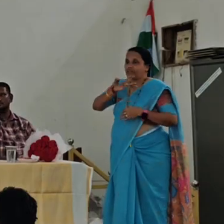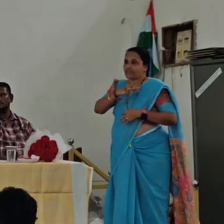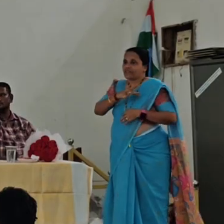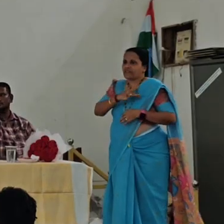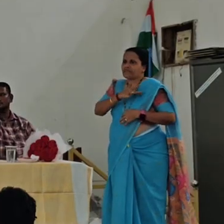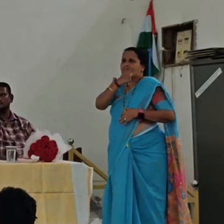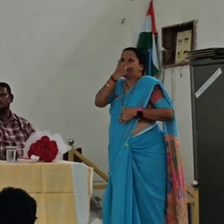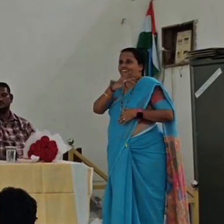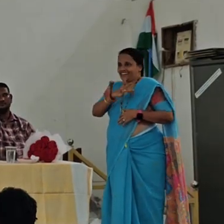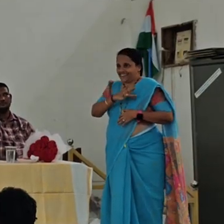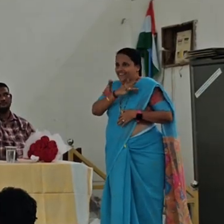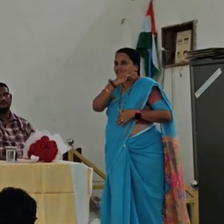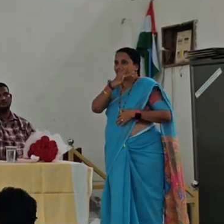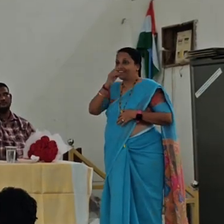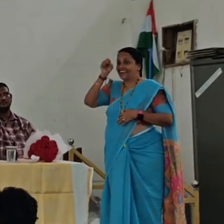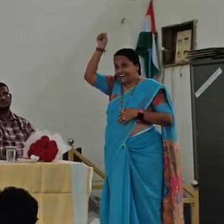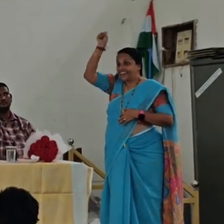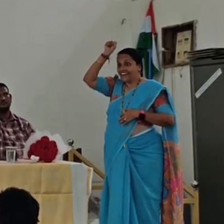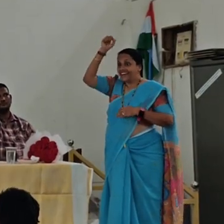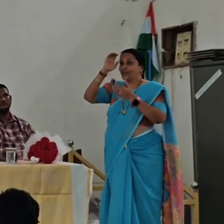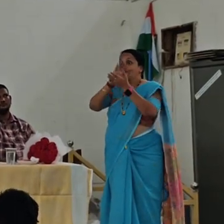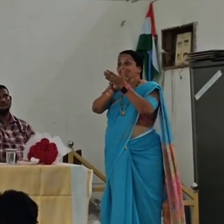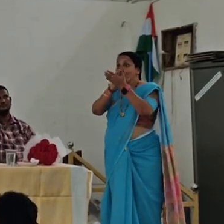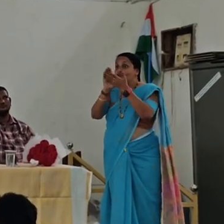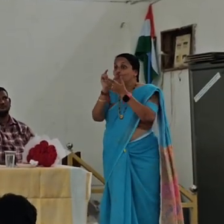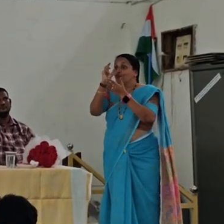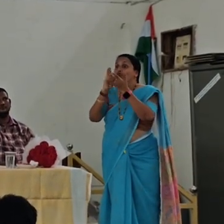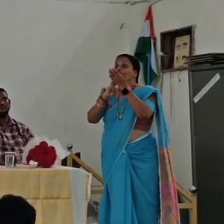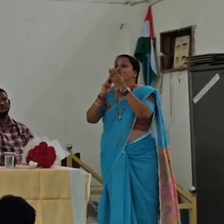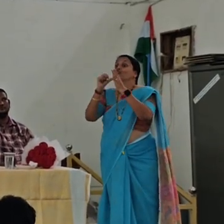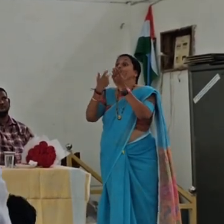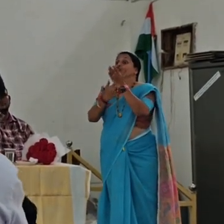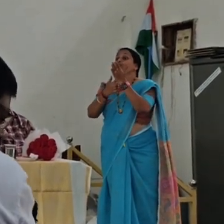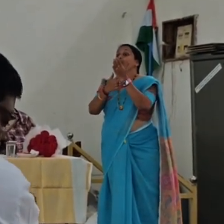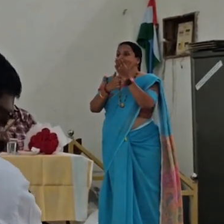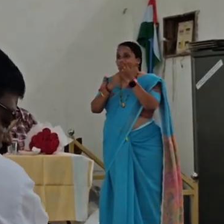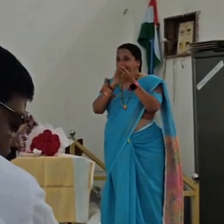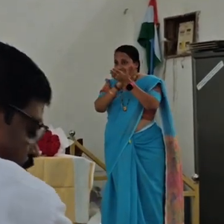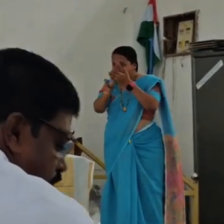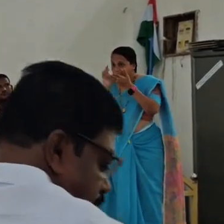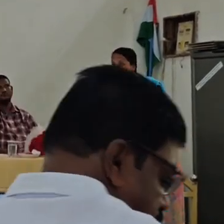రాజ్యాంగం ఇచ్చిన హక్కు, అది మీరు ఇవ్వండి అని మీరు చాలాసార్లు నాకు చెప్పడం జరిగింది.